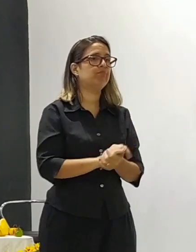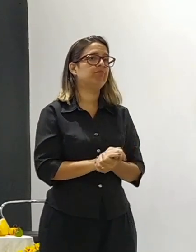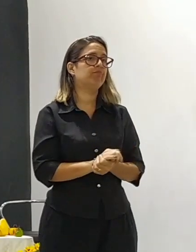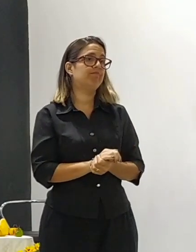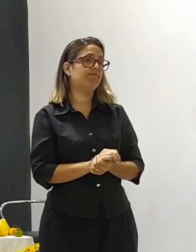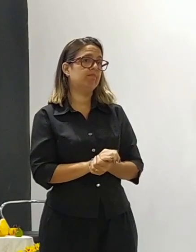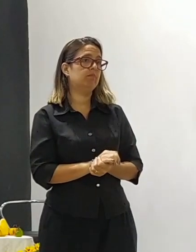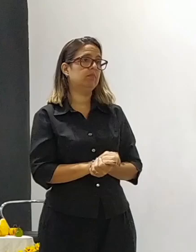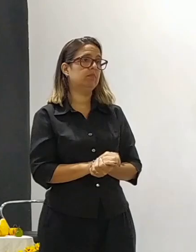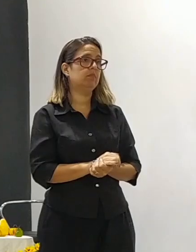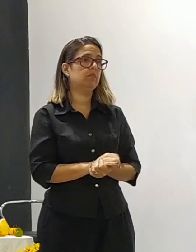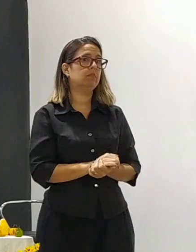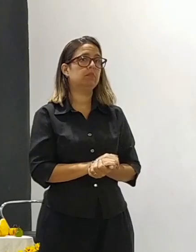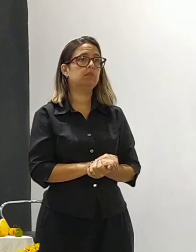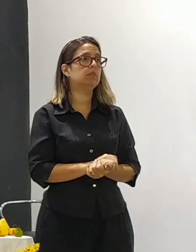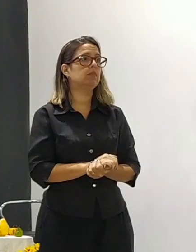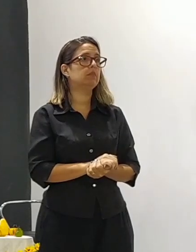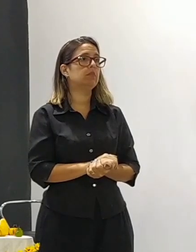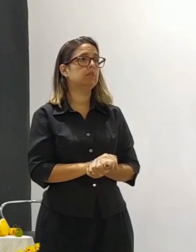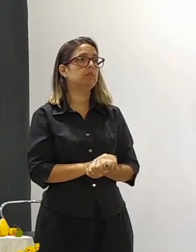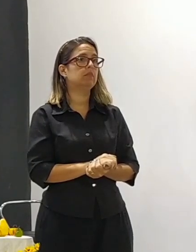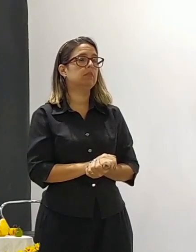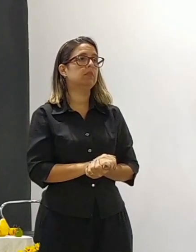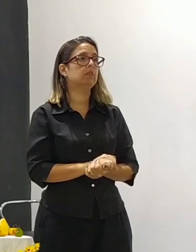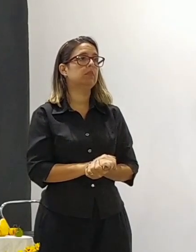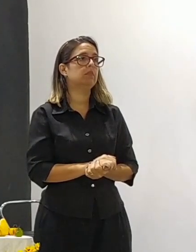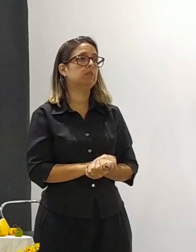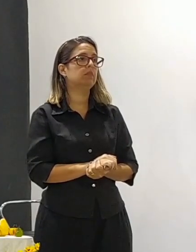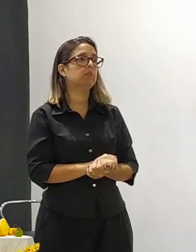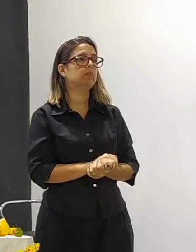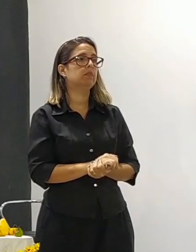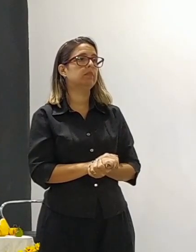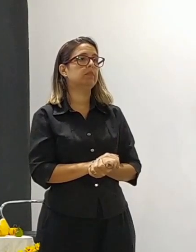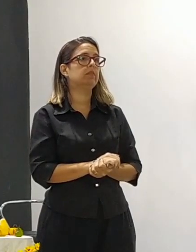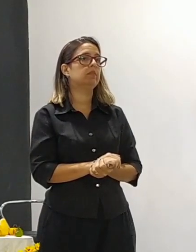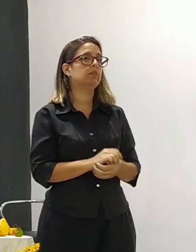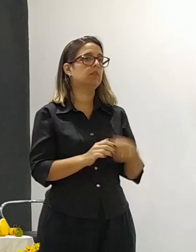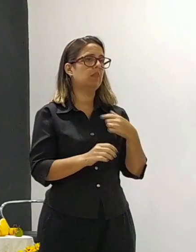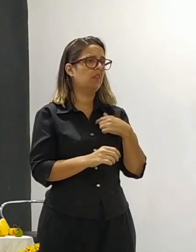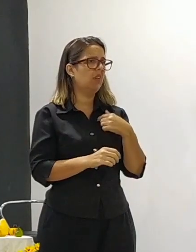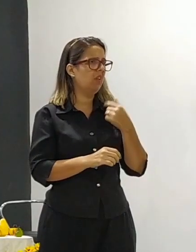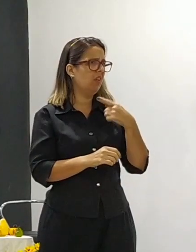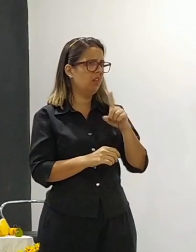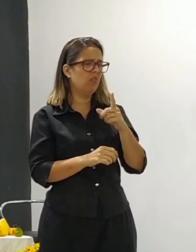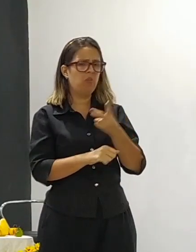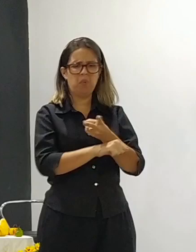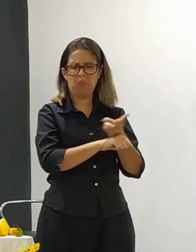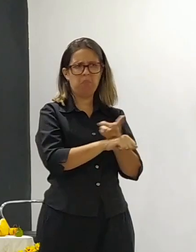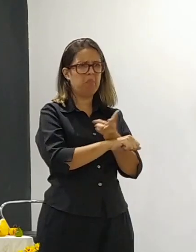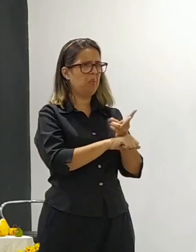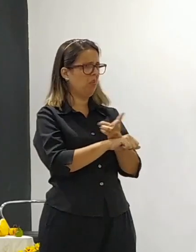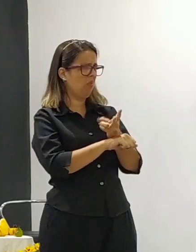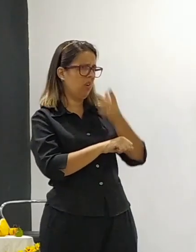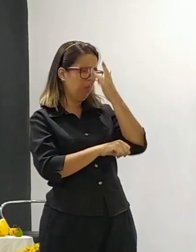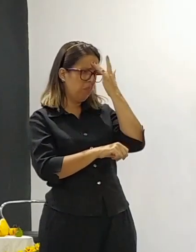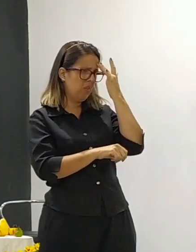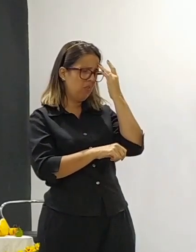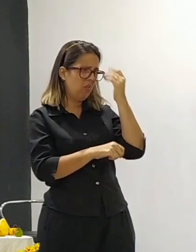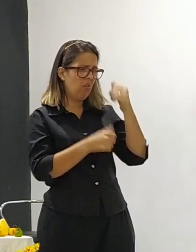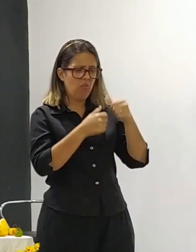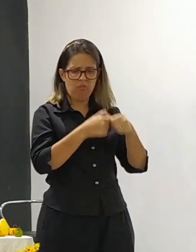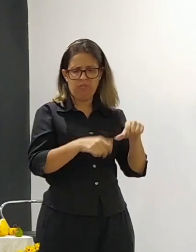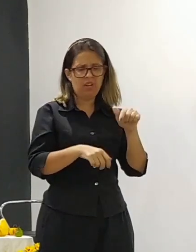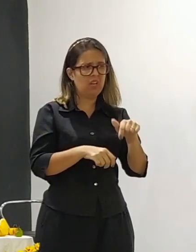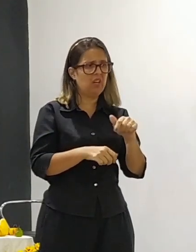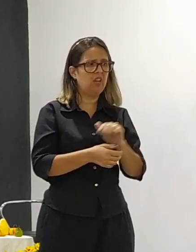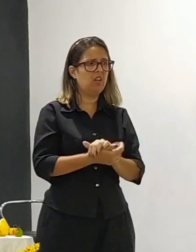Mia? Está aí, está na saída. Eu não vou mais atrás dela. Eu vou ficar aqui. Se ela quiser,